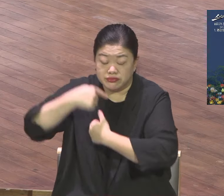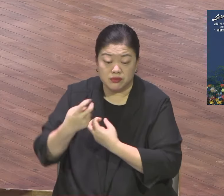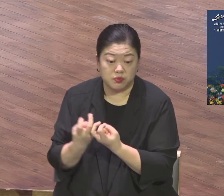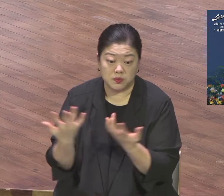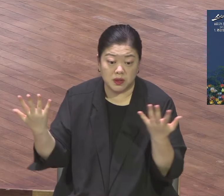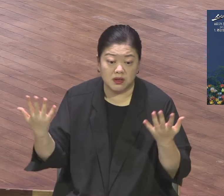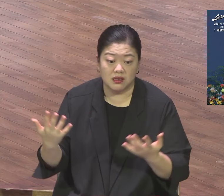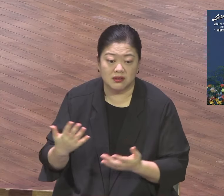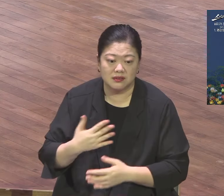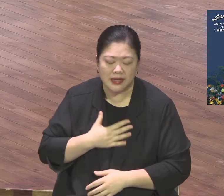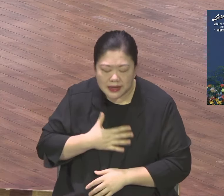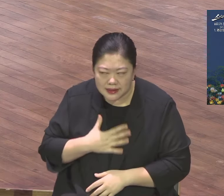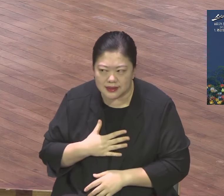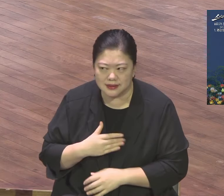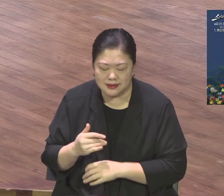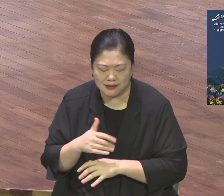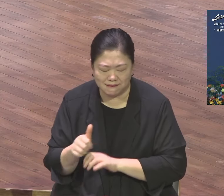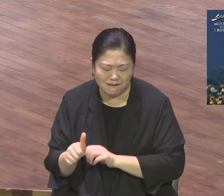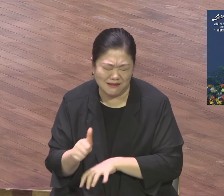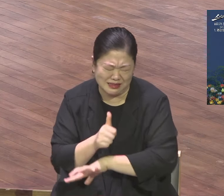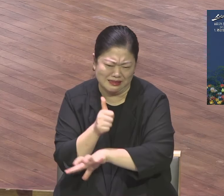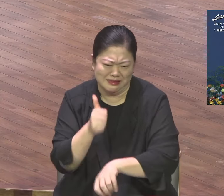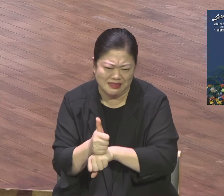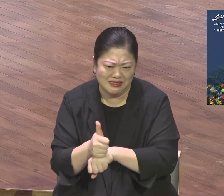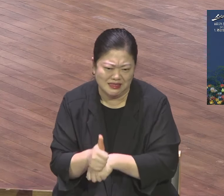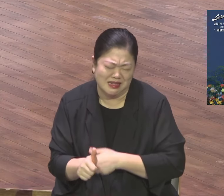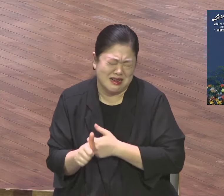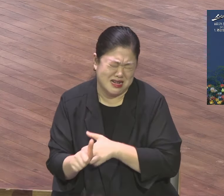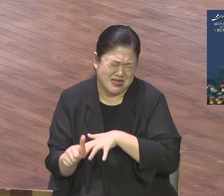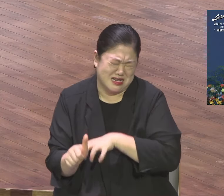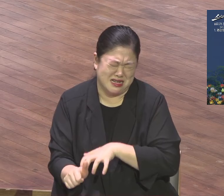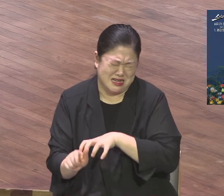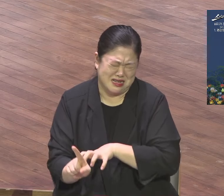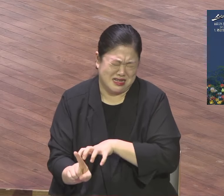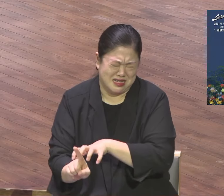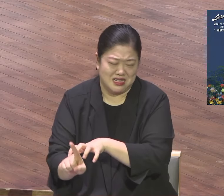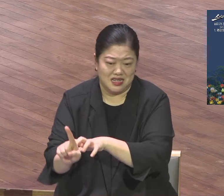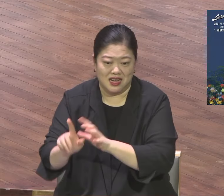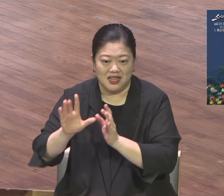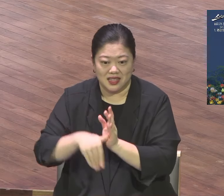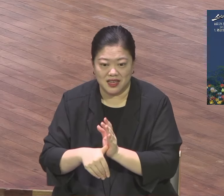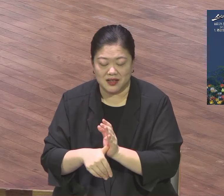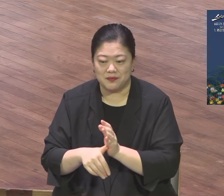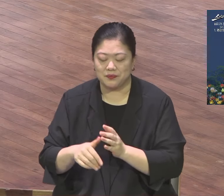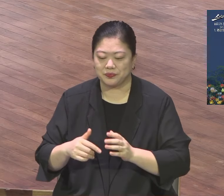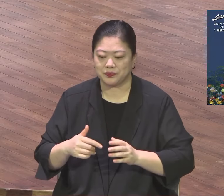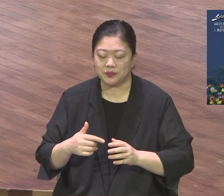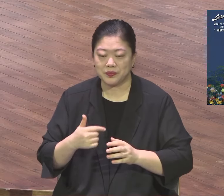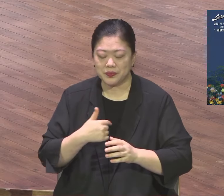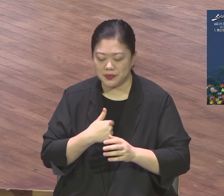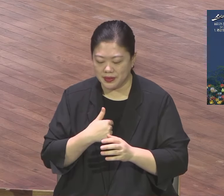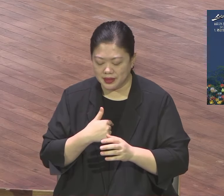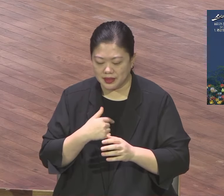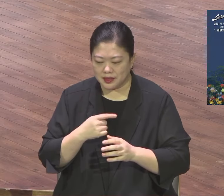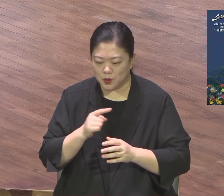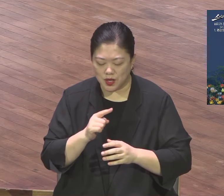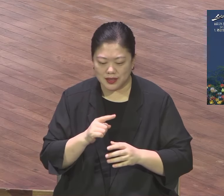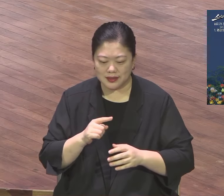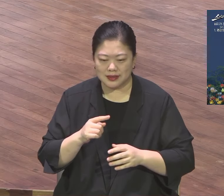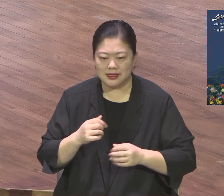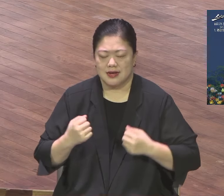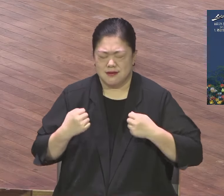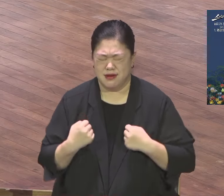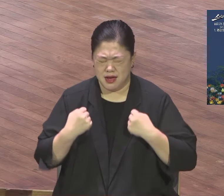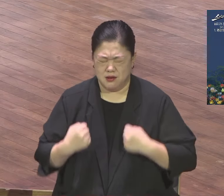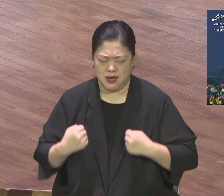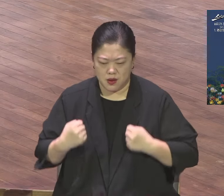헌병차 앞에 캄보디아 하는 다이아와 아스팔트 그 점을 딱 보이게 하는 거예요. 나 처음 봤어요. 뛰고 있는데